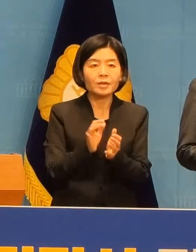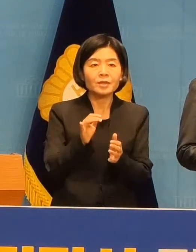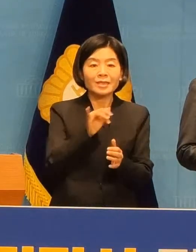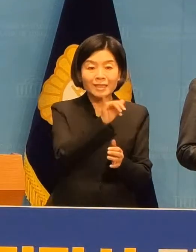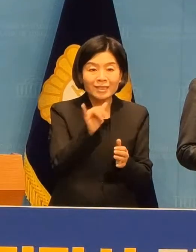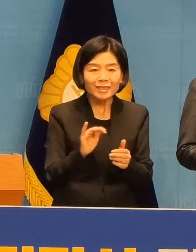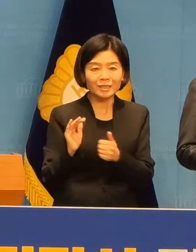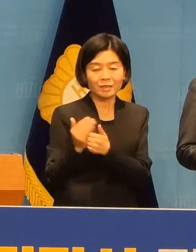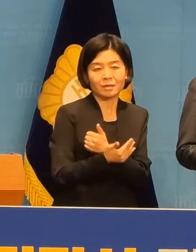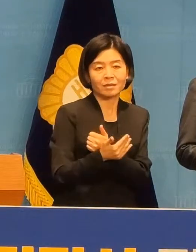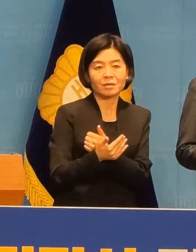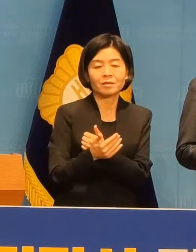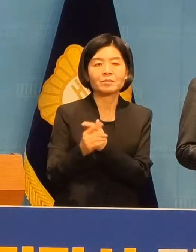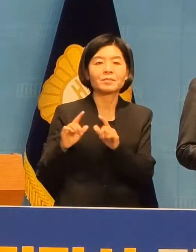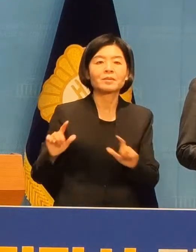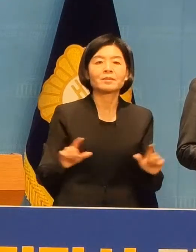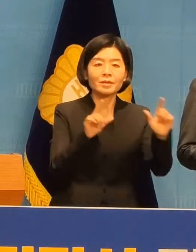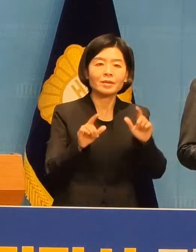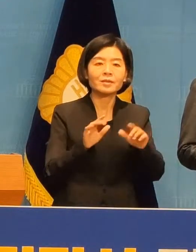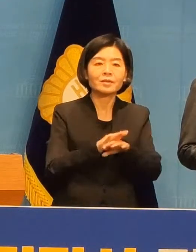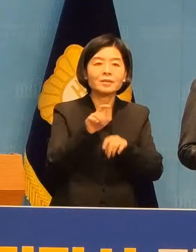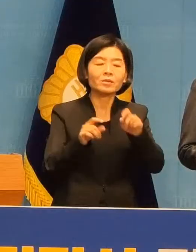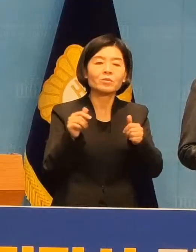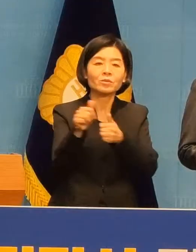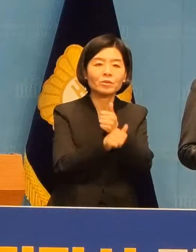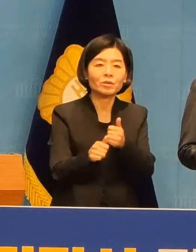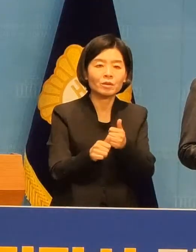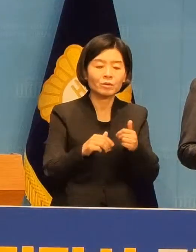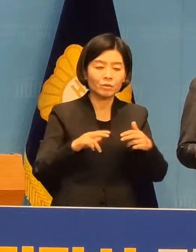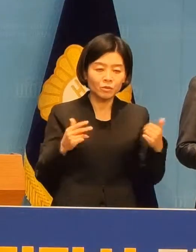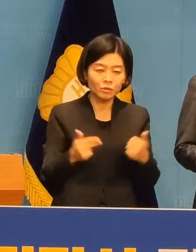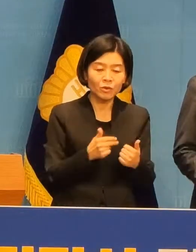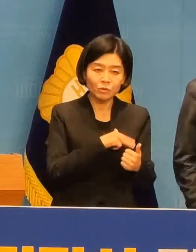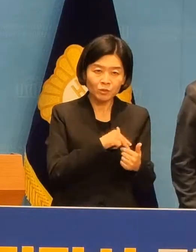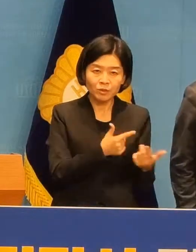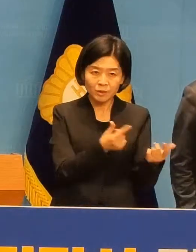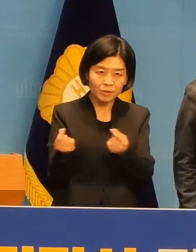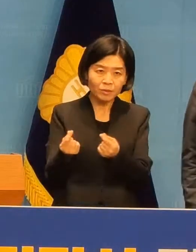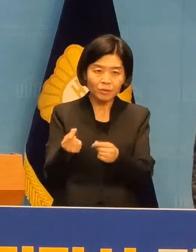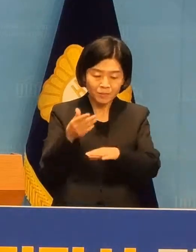지키는 민생실천위원회 국회의원 일동. 네, 감사합니다.